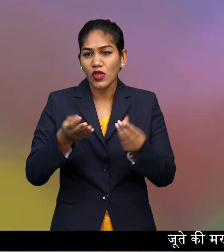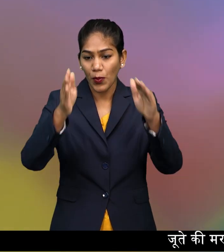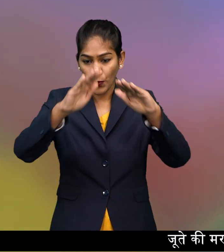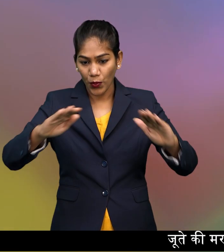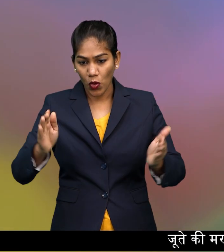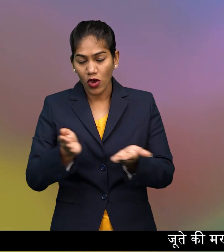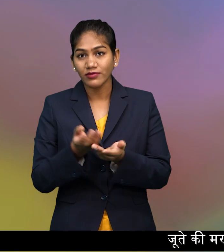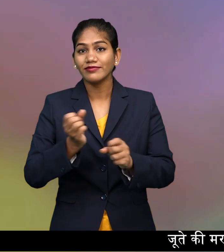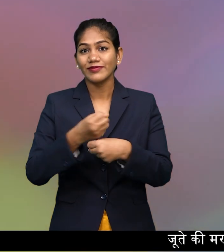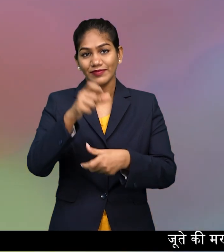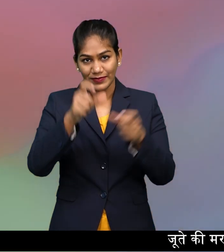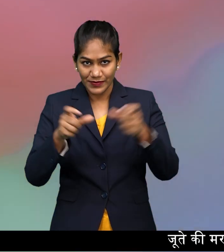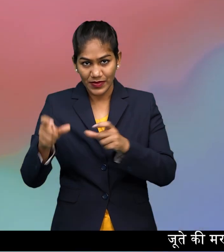खिलौने,